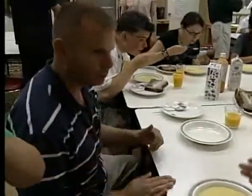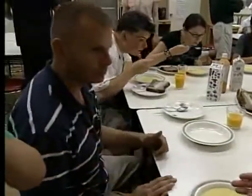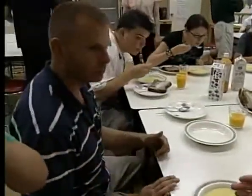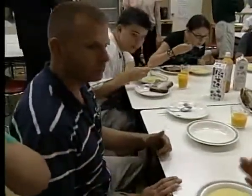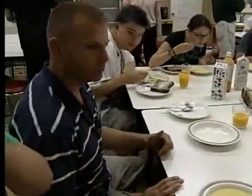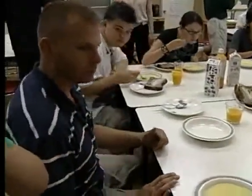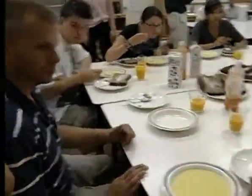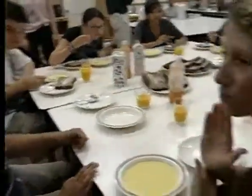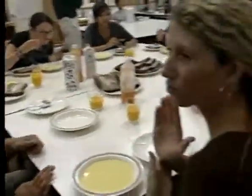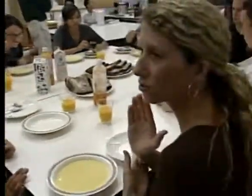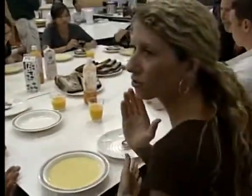ありがとう。